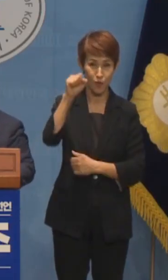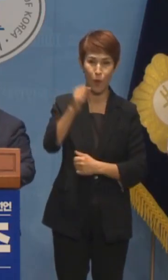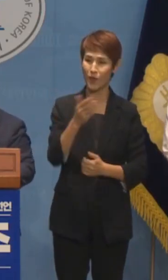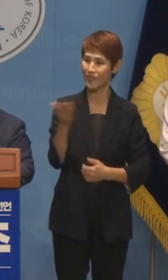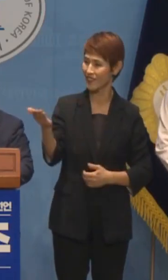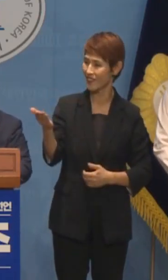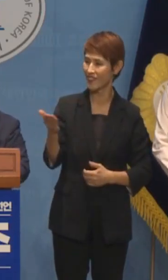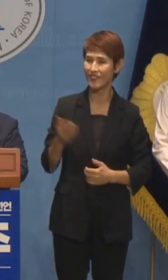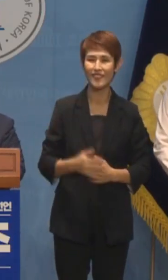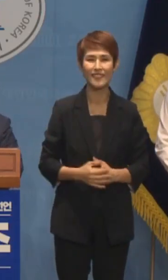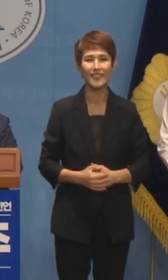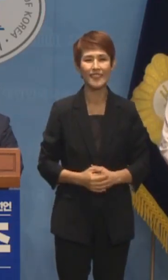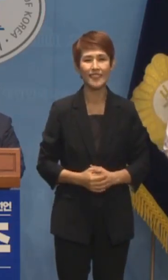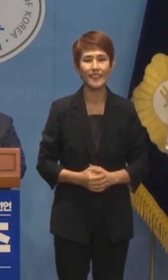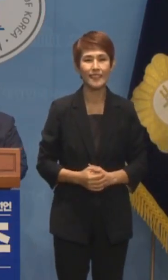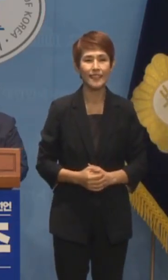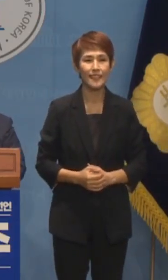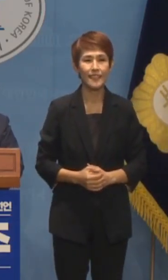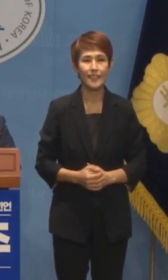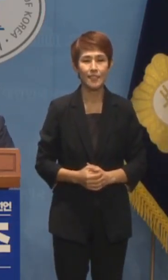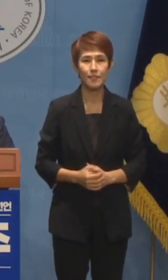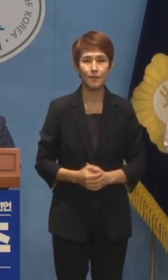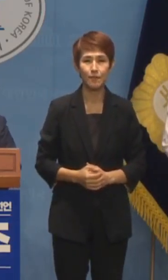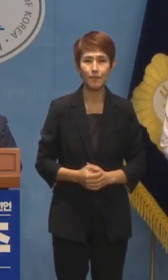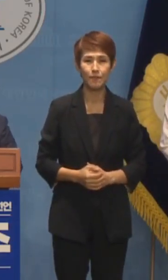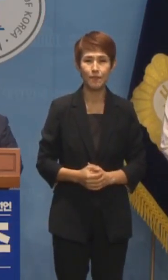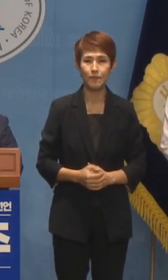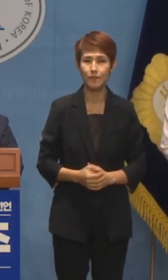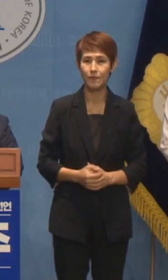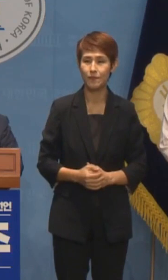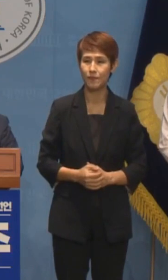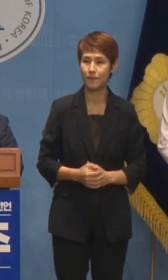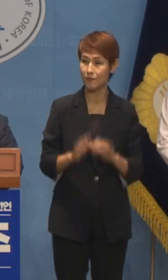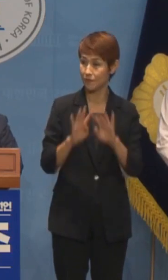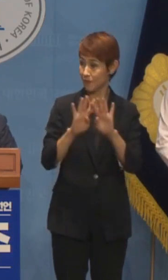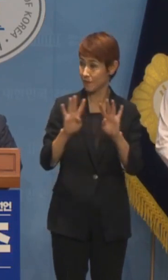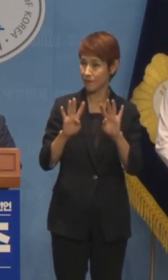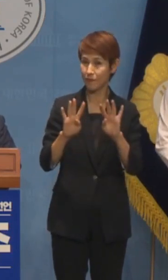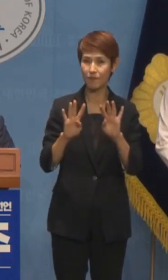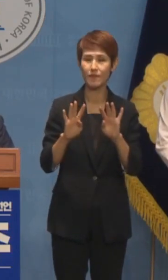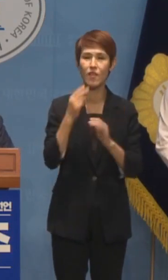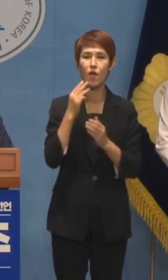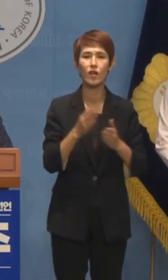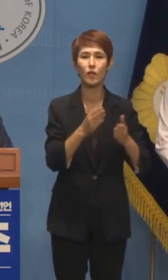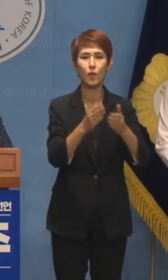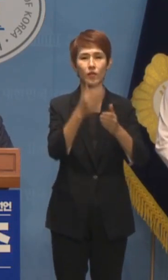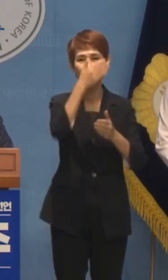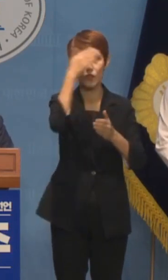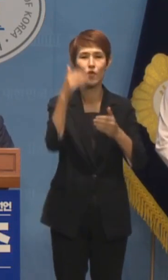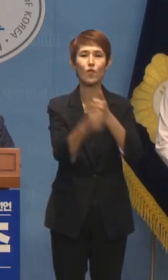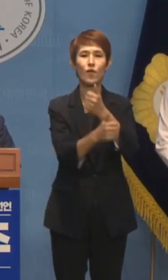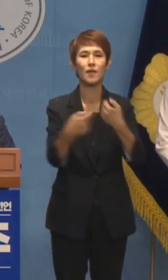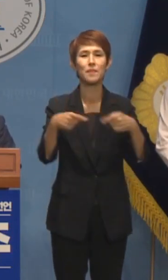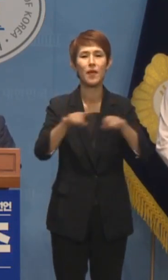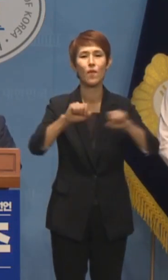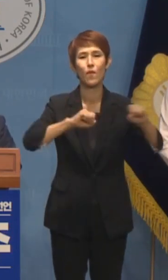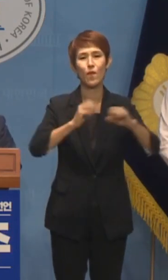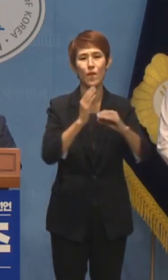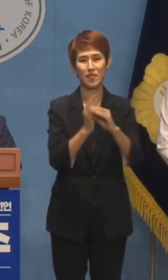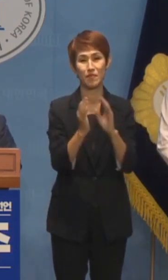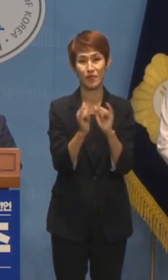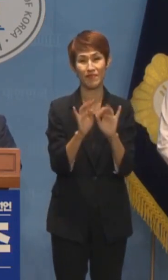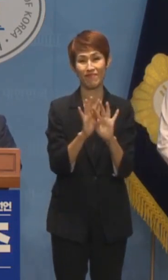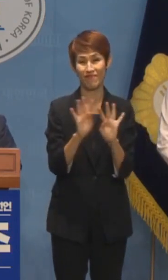후보입니다. 인사하시고, 예, 옆에는 조은주 후보와 같이 경기도당의 청년위원회를 같이